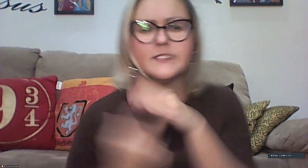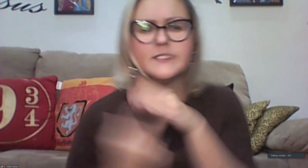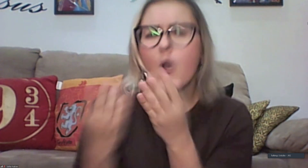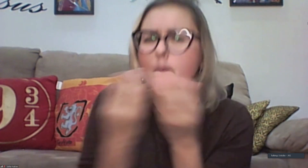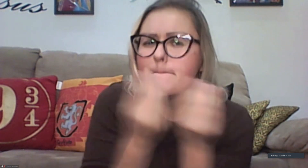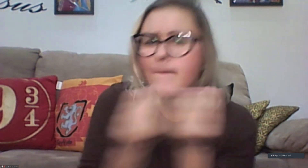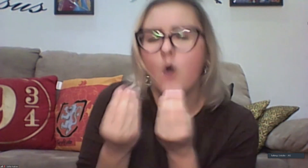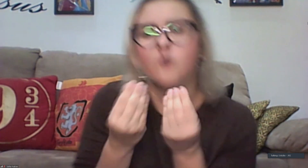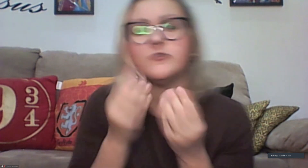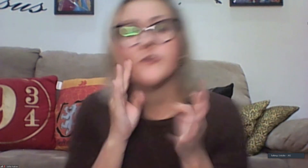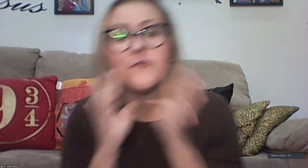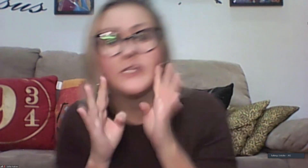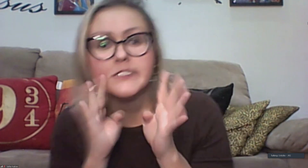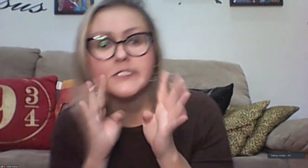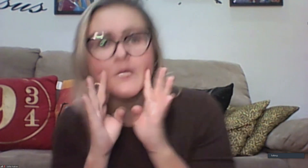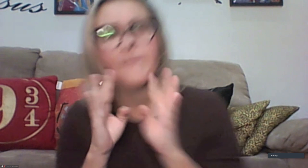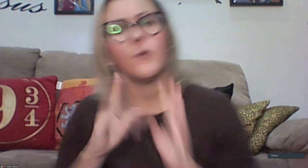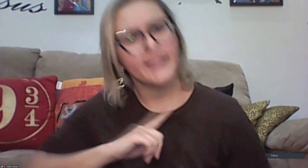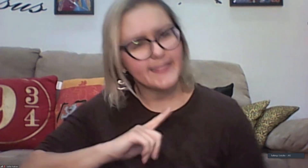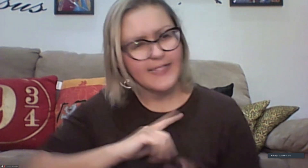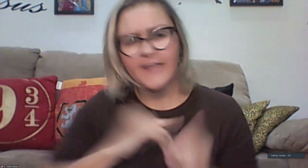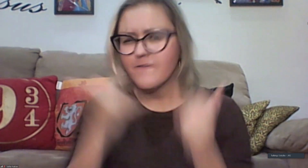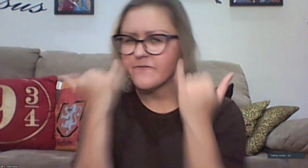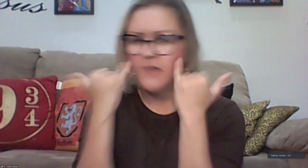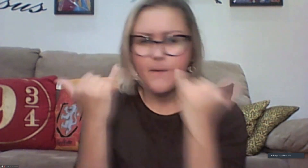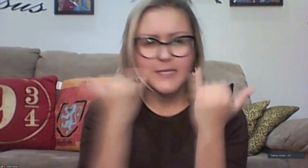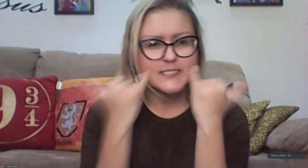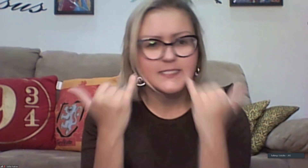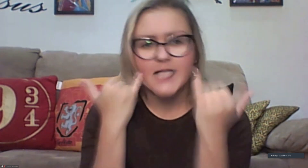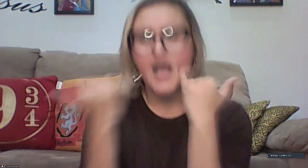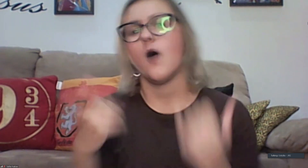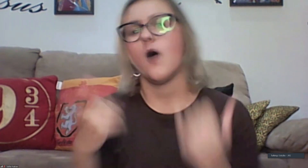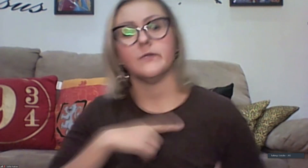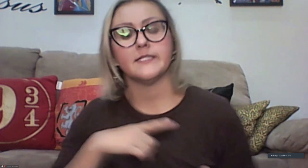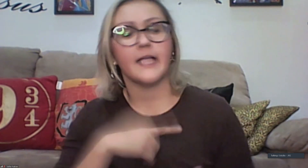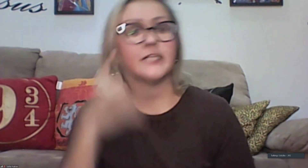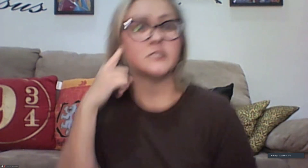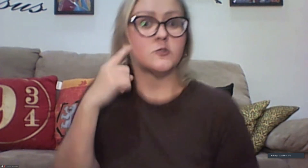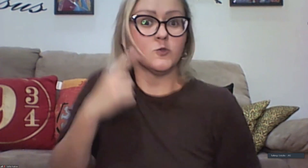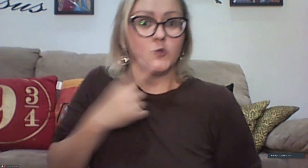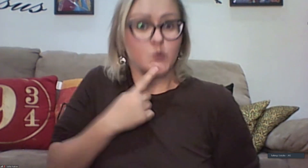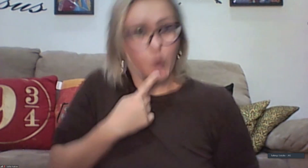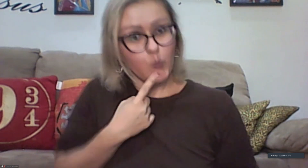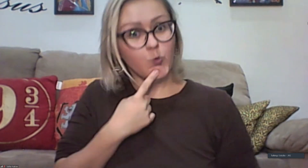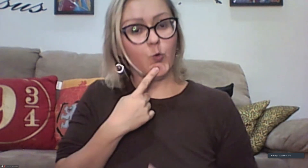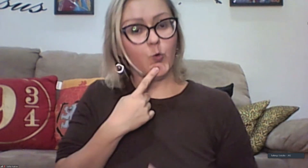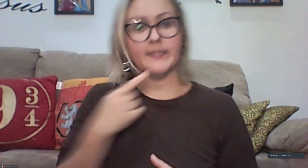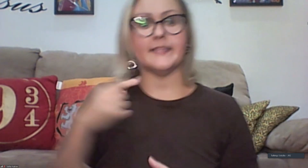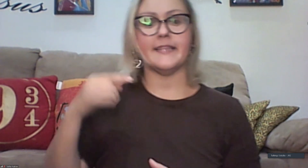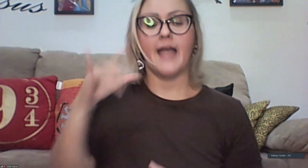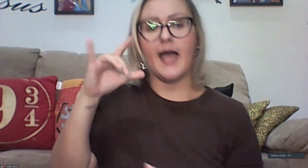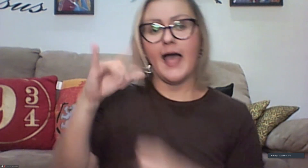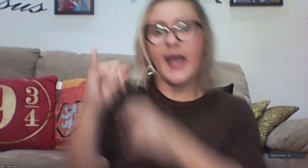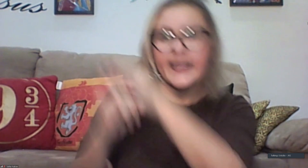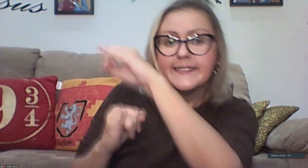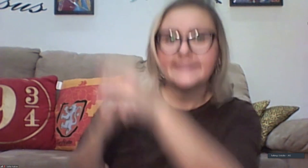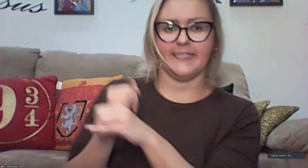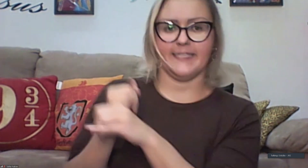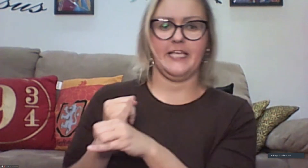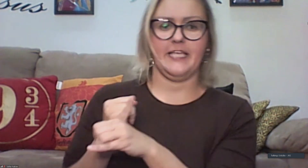sociais, o Facebook. Tem muitas informações que você pode trazer para o surdo. Isso é muito importante, a